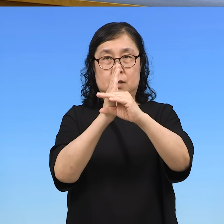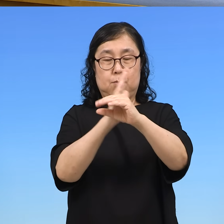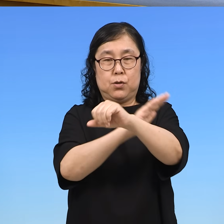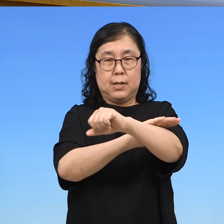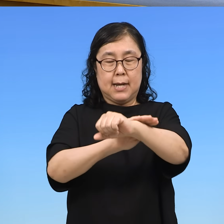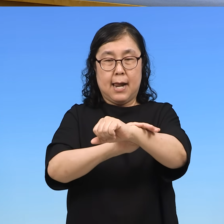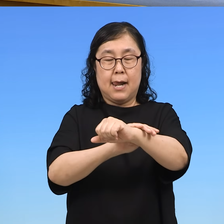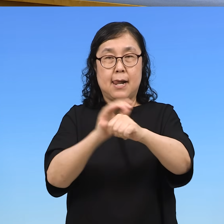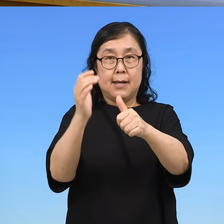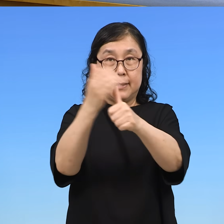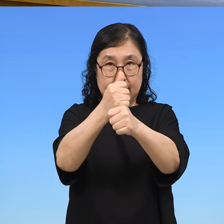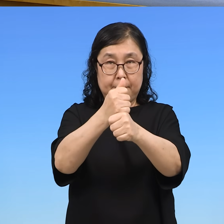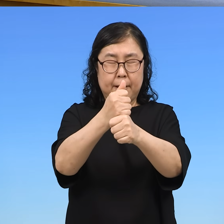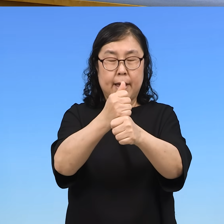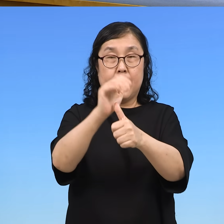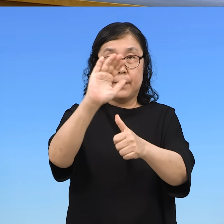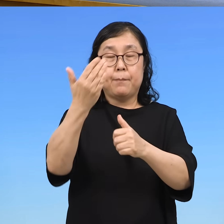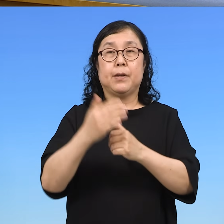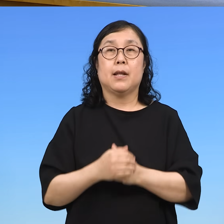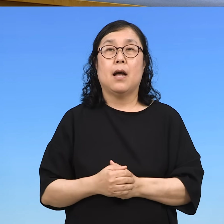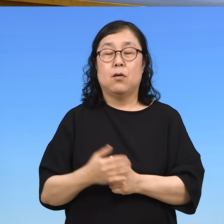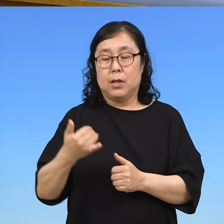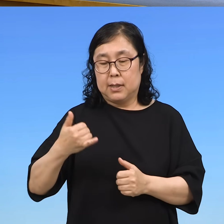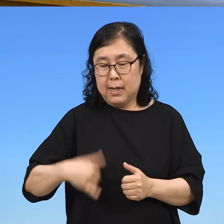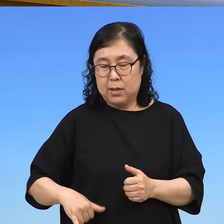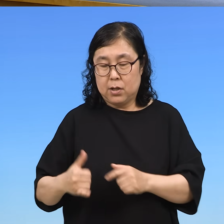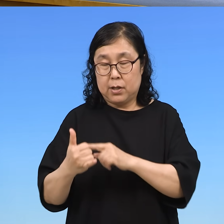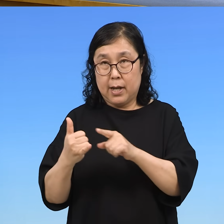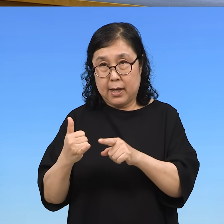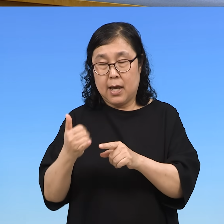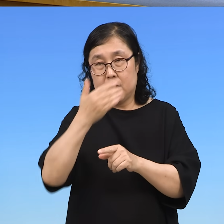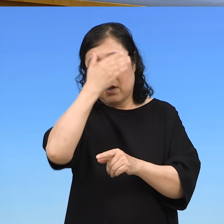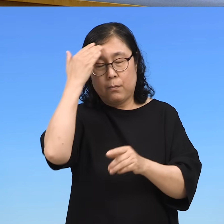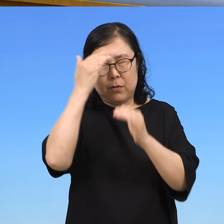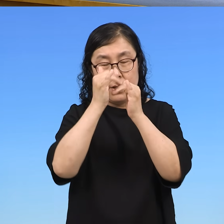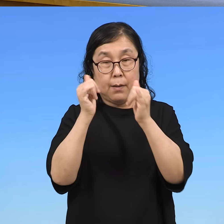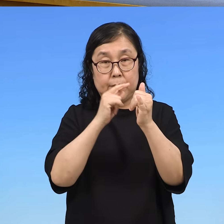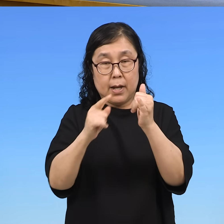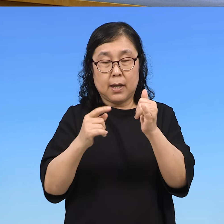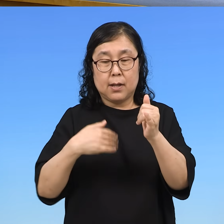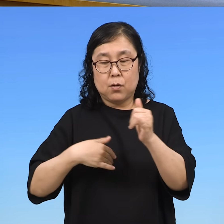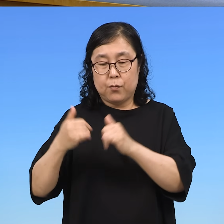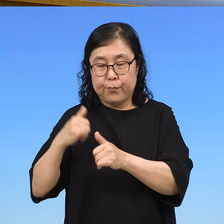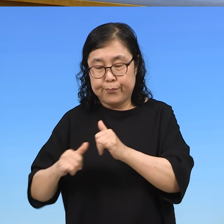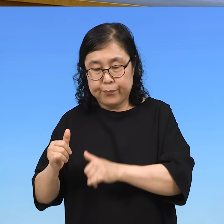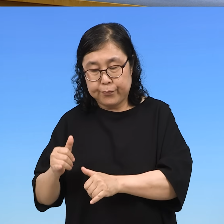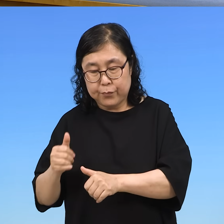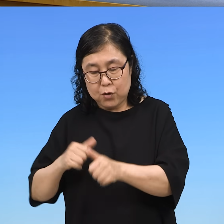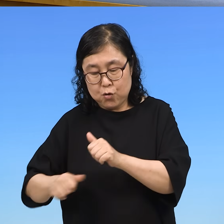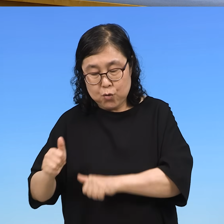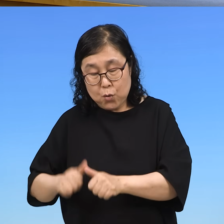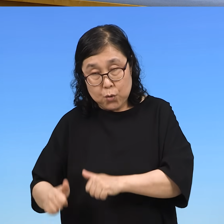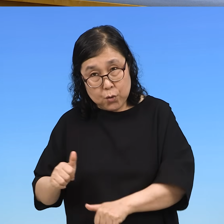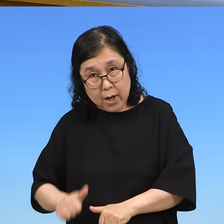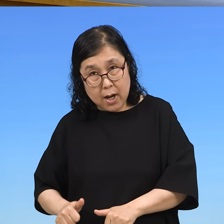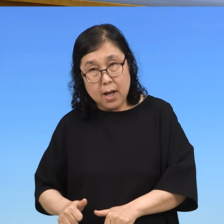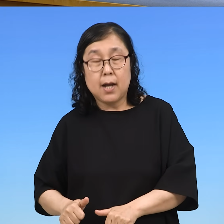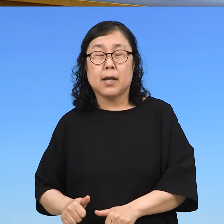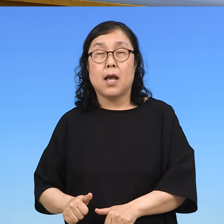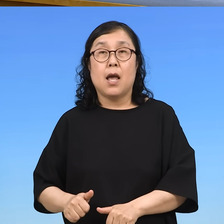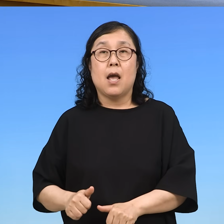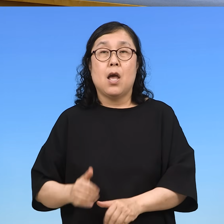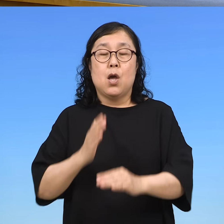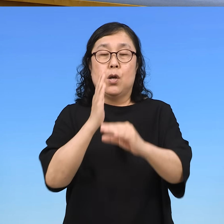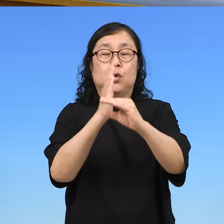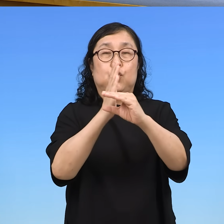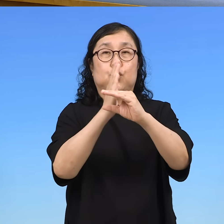중심을 잡아주는 존재입니다. 우리 자녀들에게, 우리 청년들에게, 우리 다음 세대의 중심을